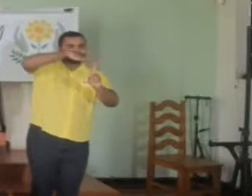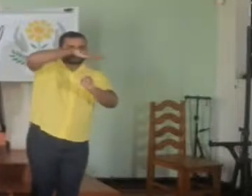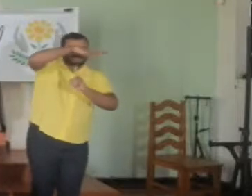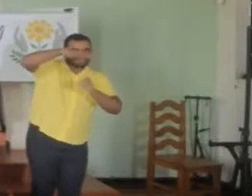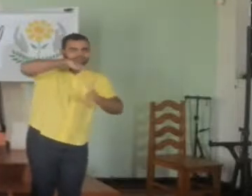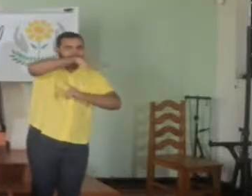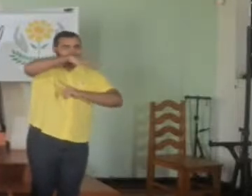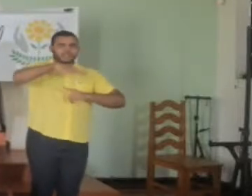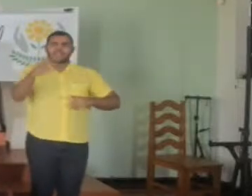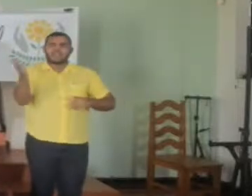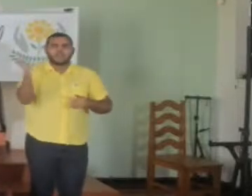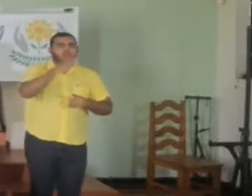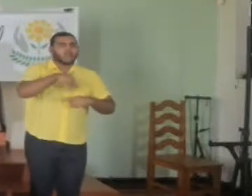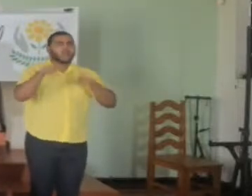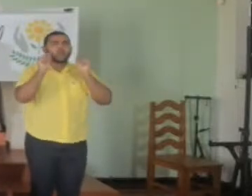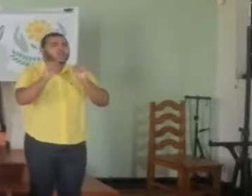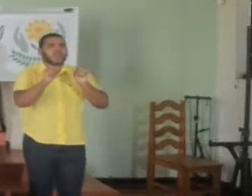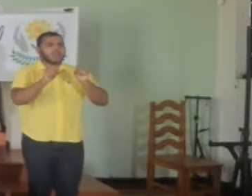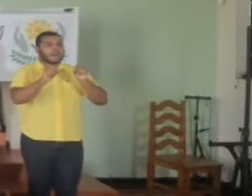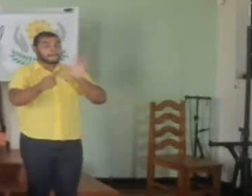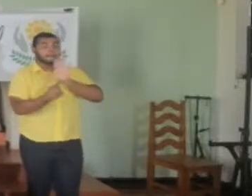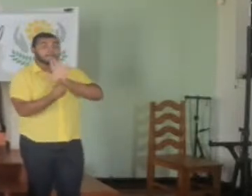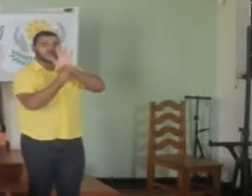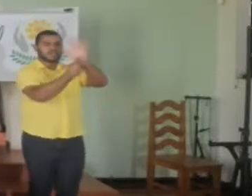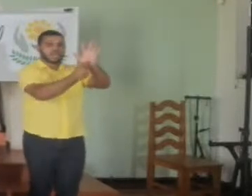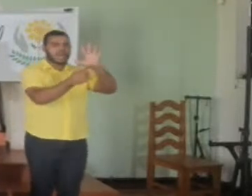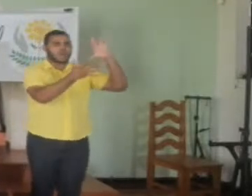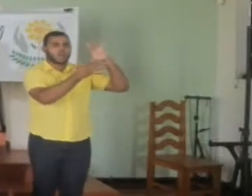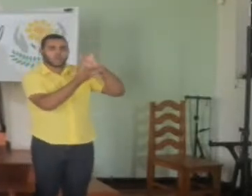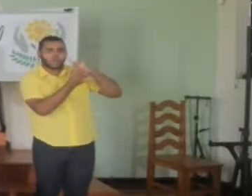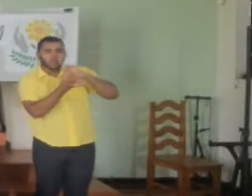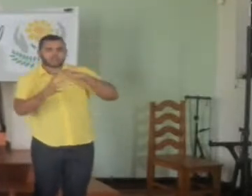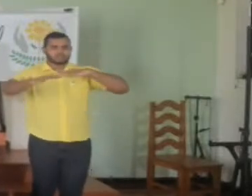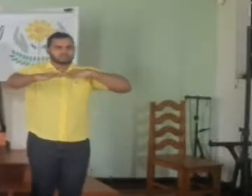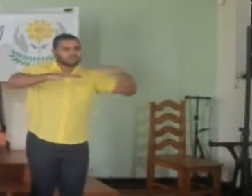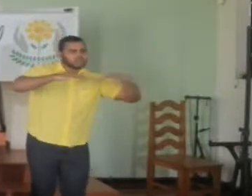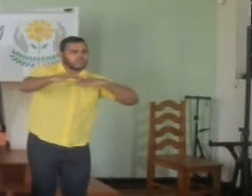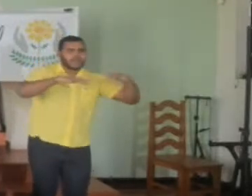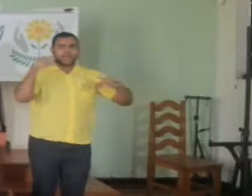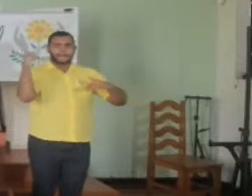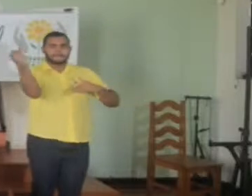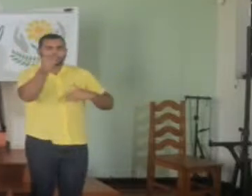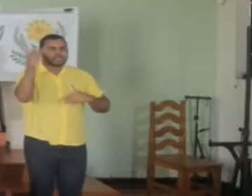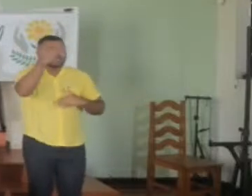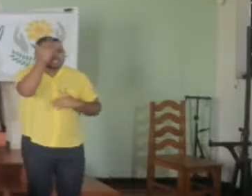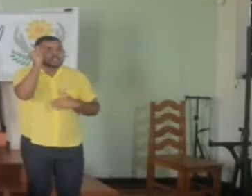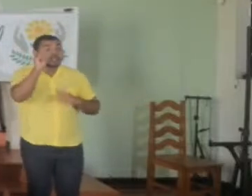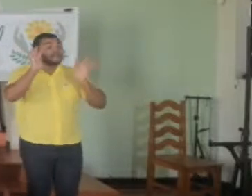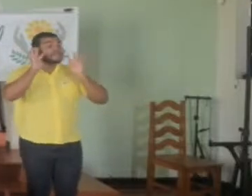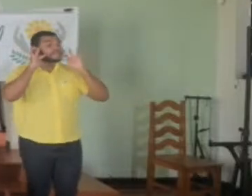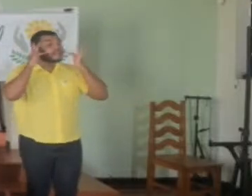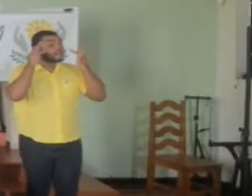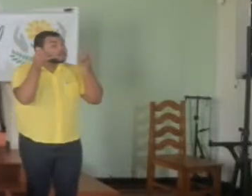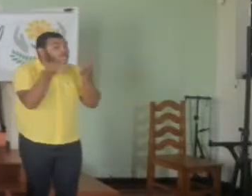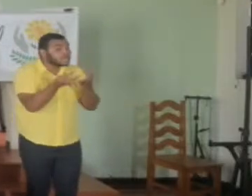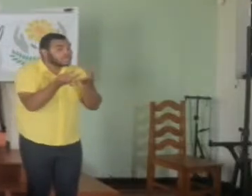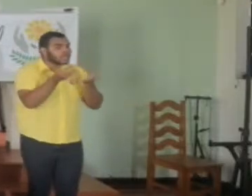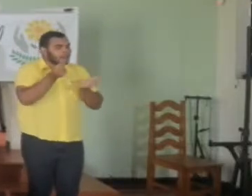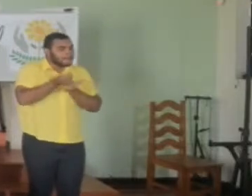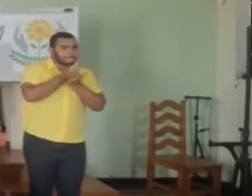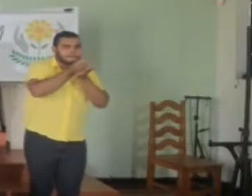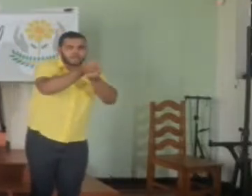para reafirmar, no contexto deste movimento, a importância da participação da família em todos